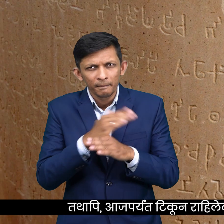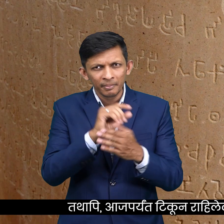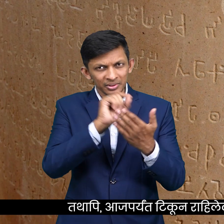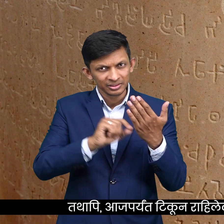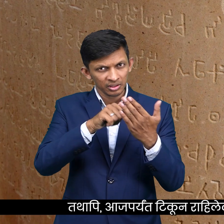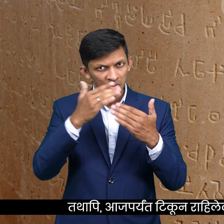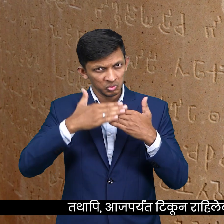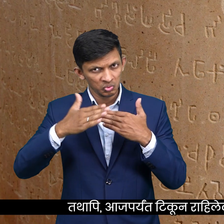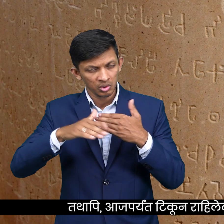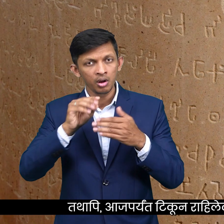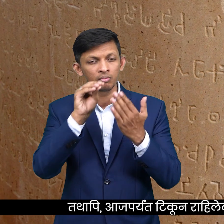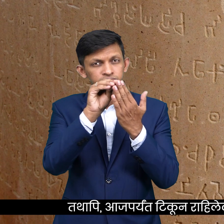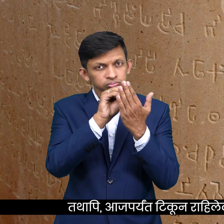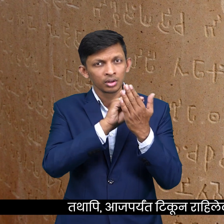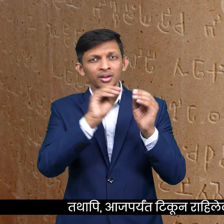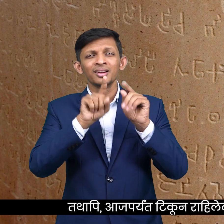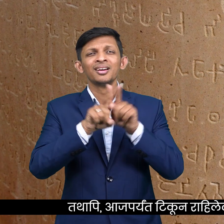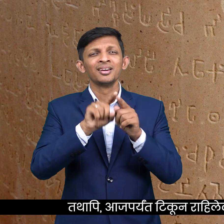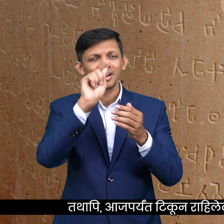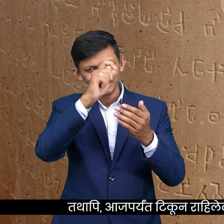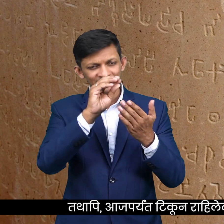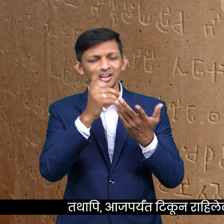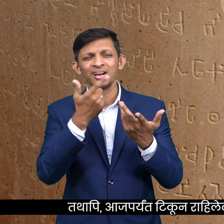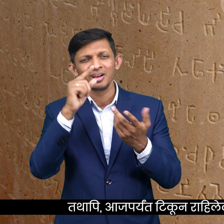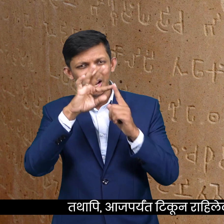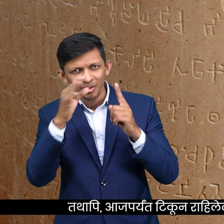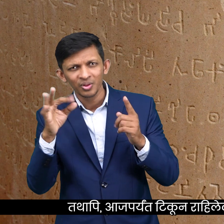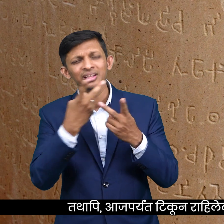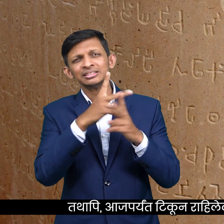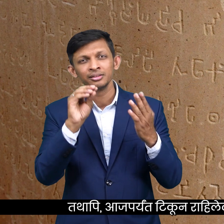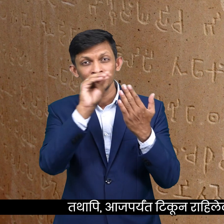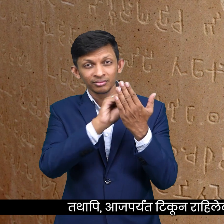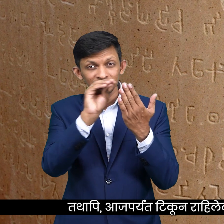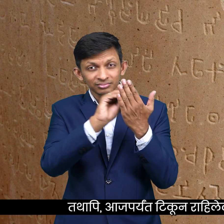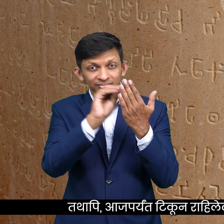तथापि आजपर्यंत टिकून राहिलेल्या दीर्घ मजकुराचे सर्वात जुने लेखन